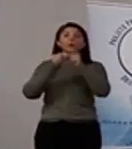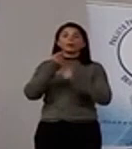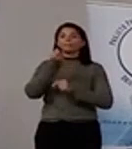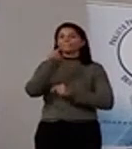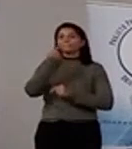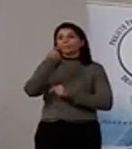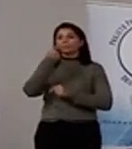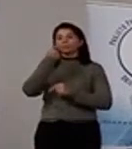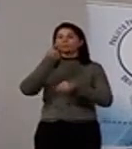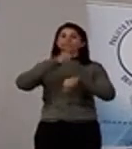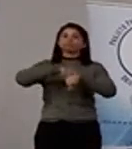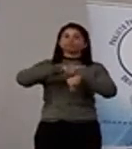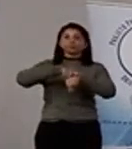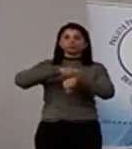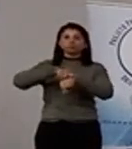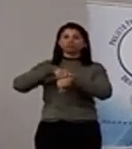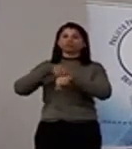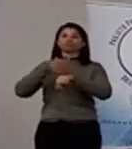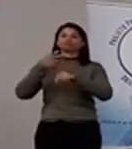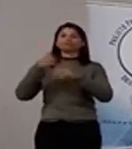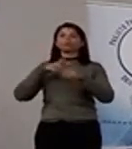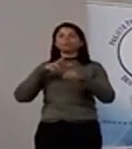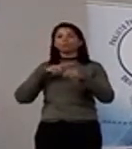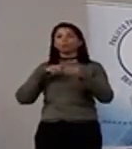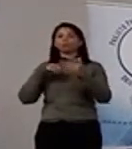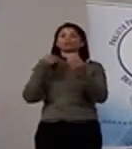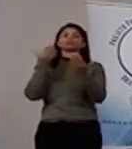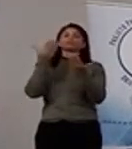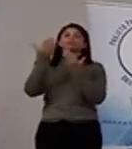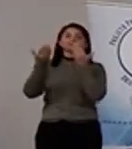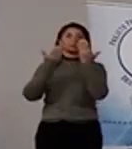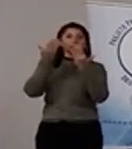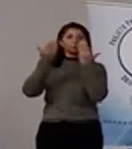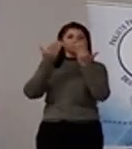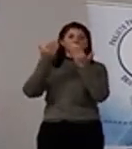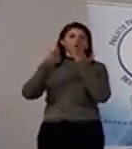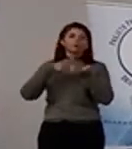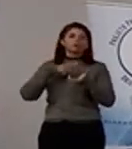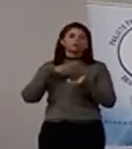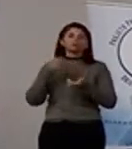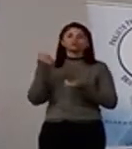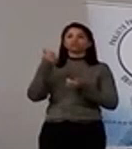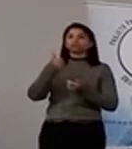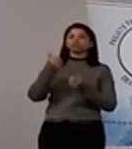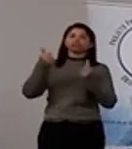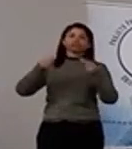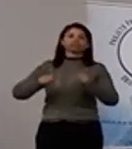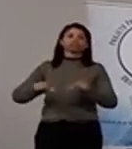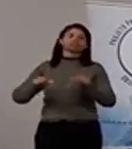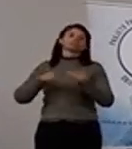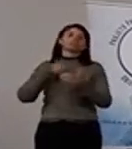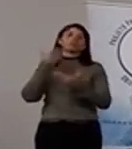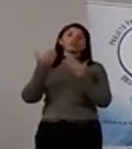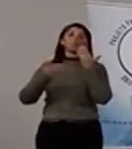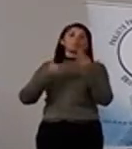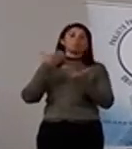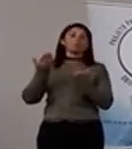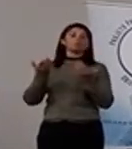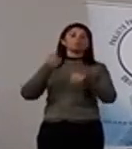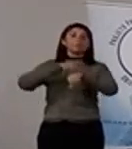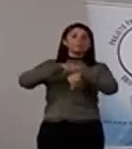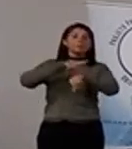tem um período até analisar se vai ter algum efeito e tudo mais. E qual que é o período